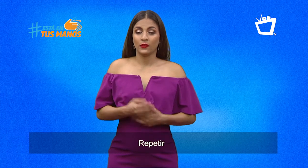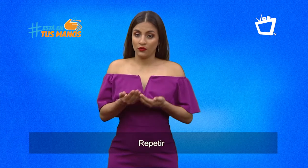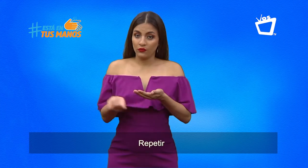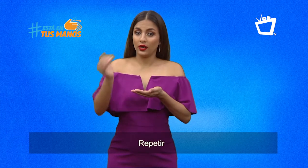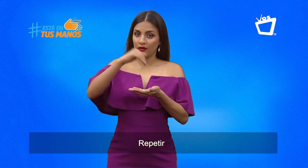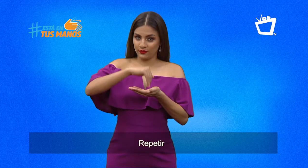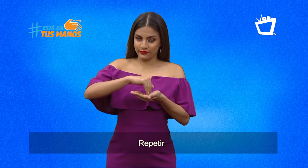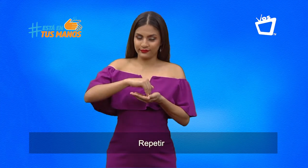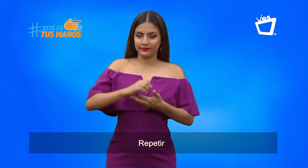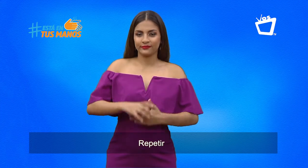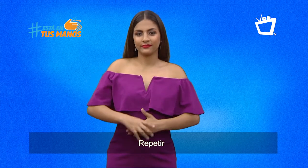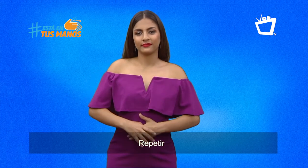repetir